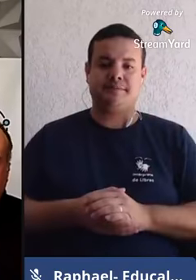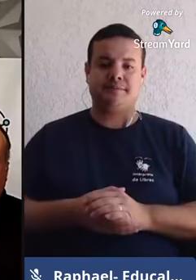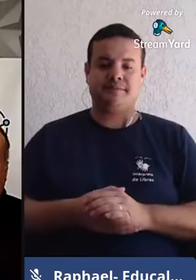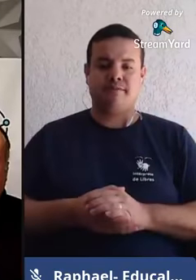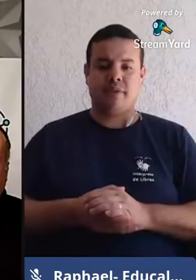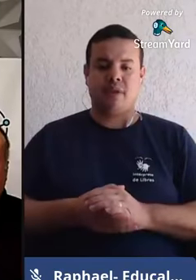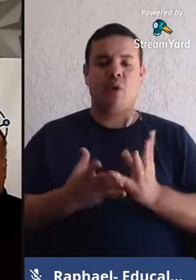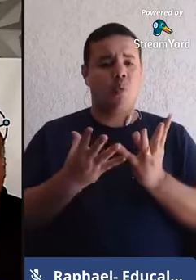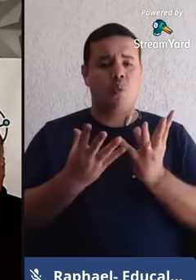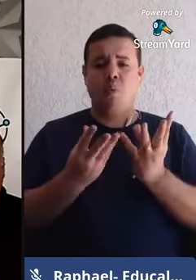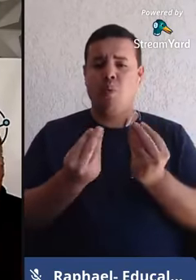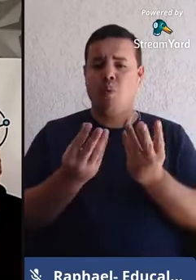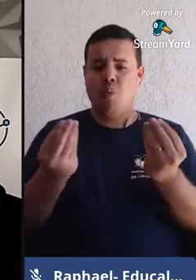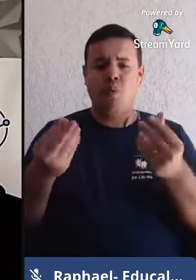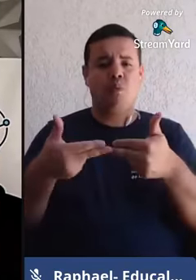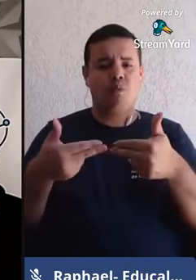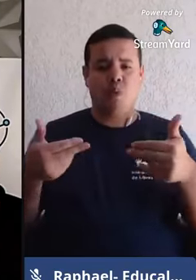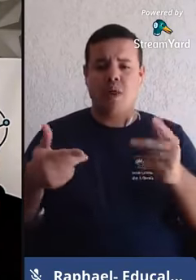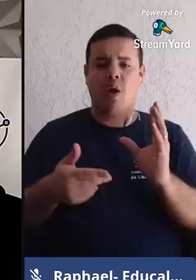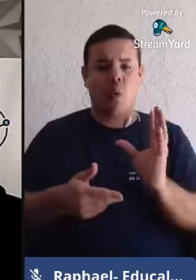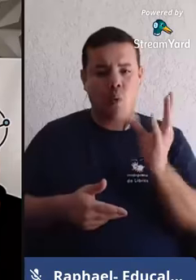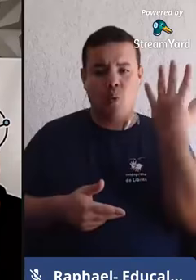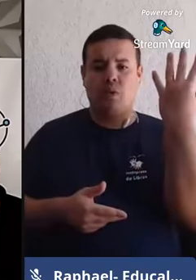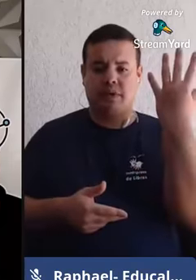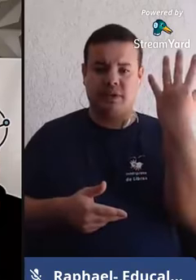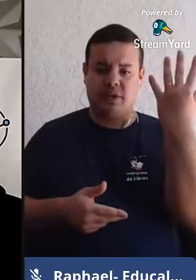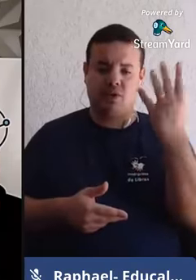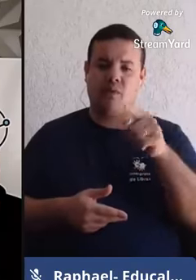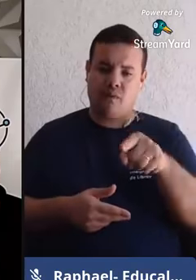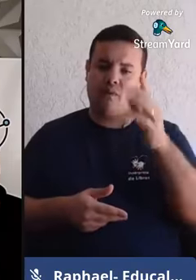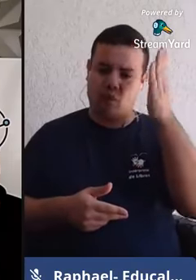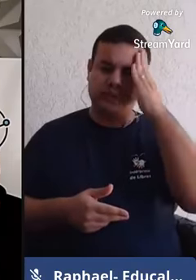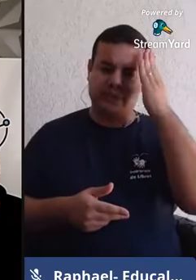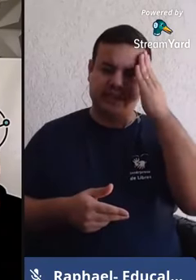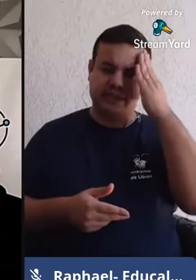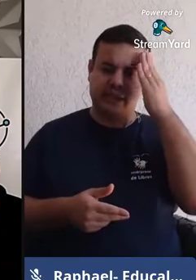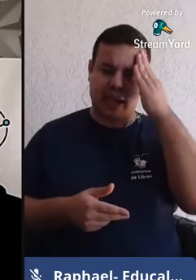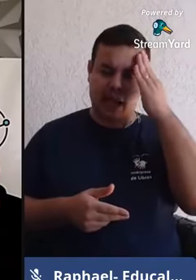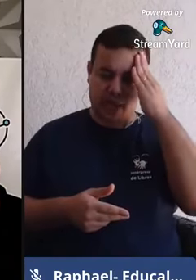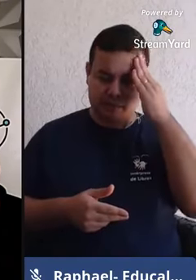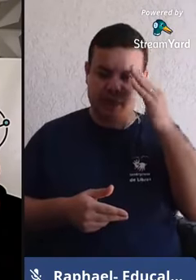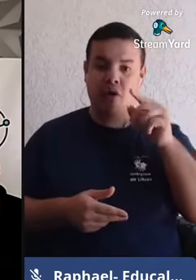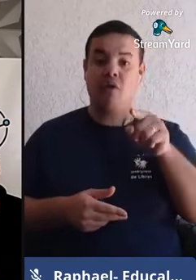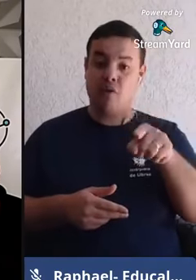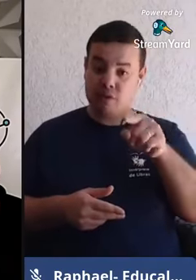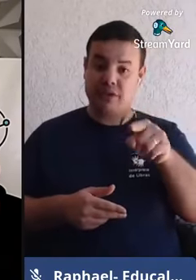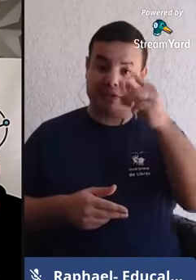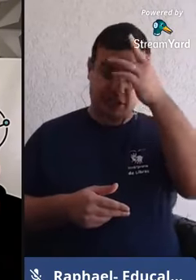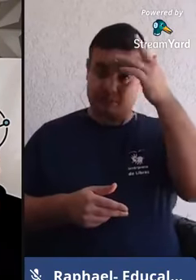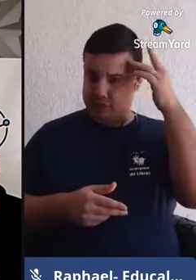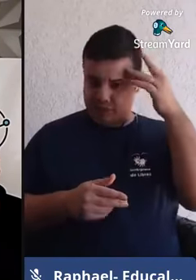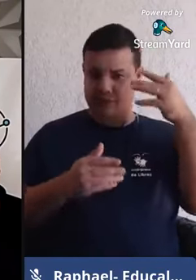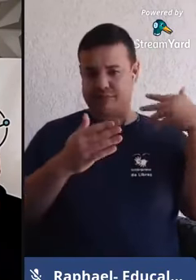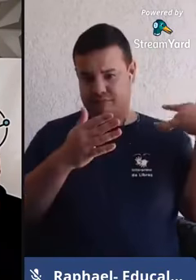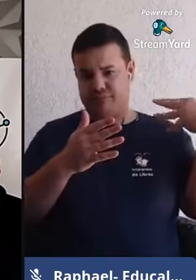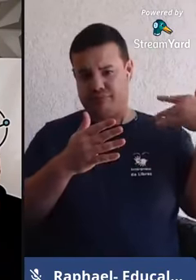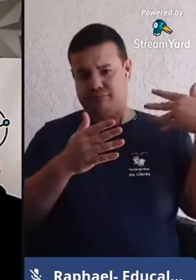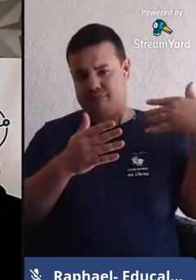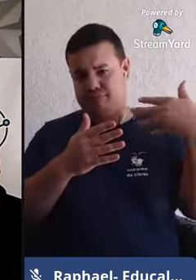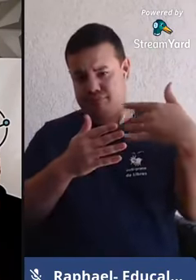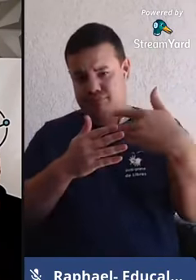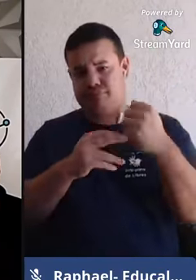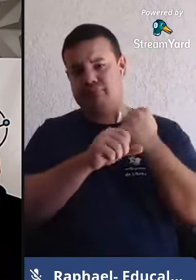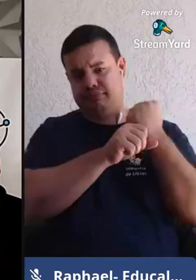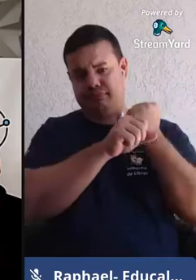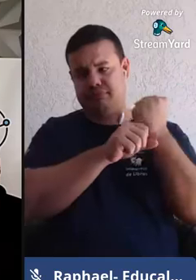coisa aconteceu, você sabe disso, você é das pessoas que drivaram isso tudo nesses anos todos, mas